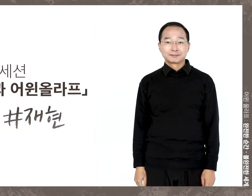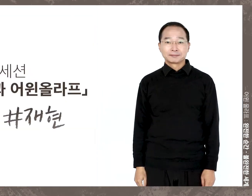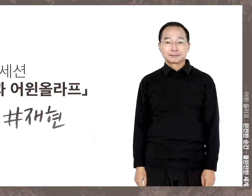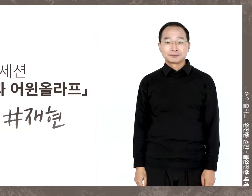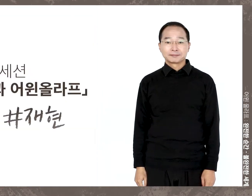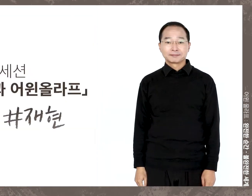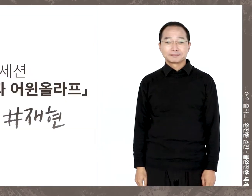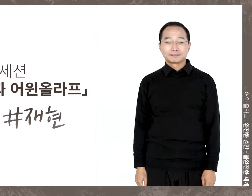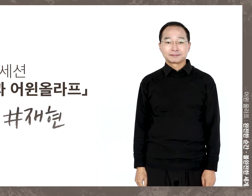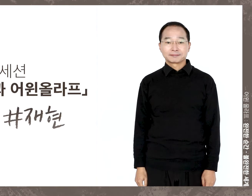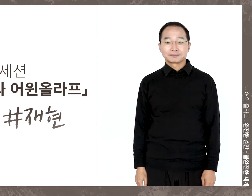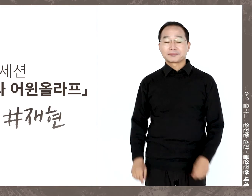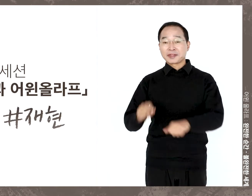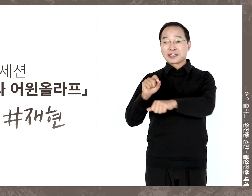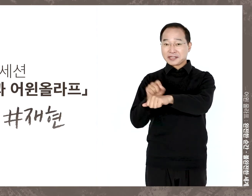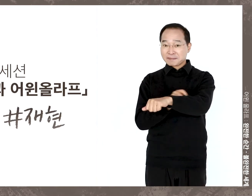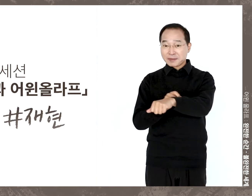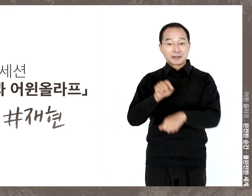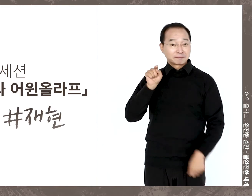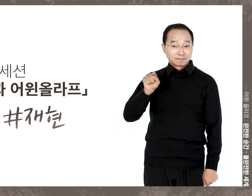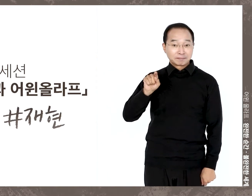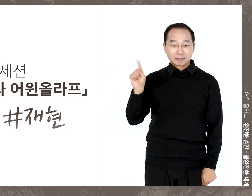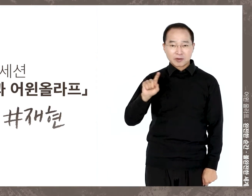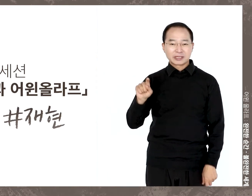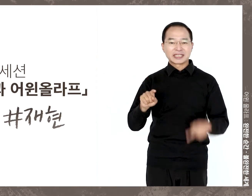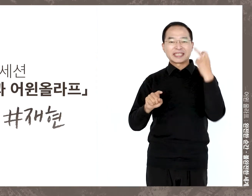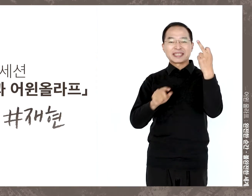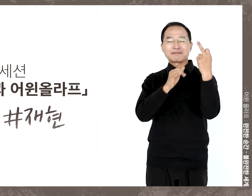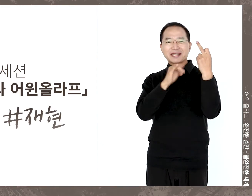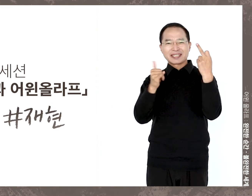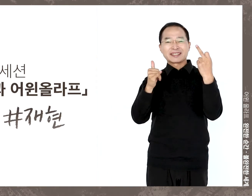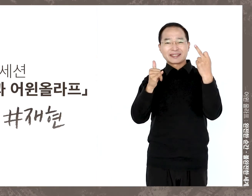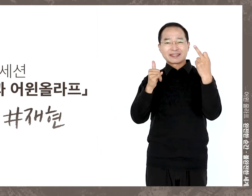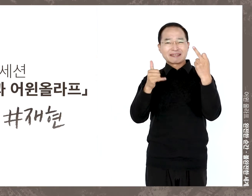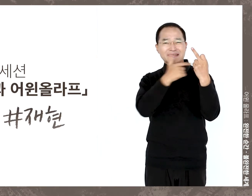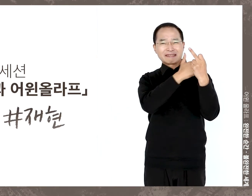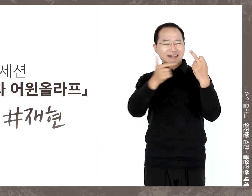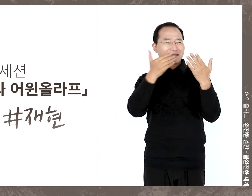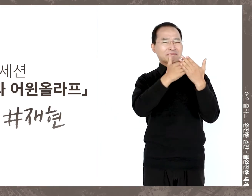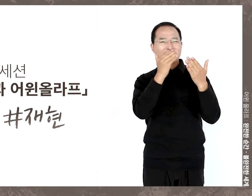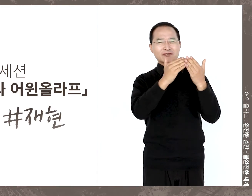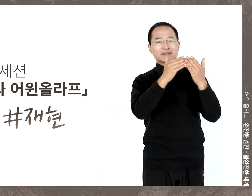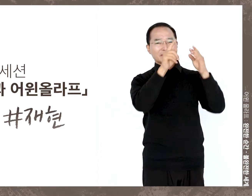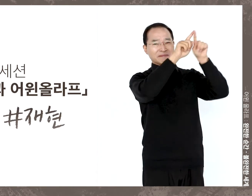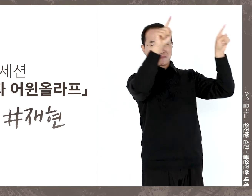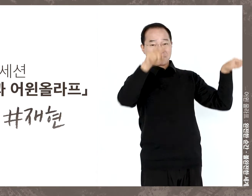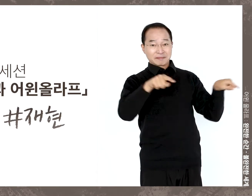특별 세션 12인의 거장과 어윈 올라프.